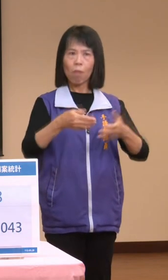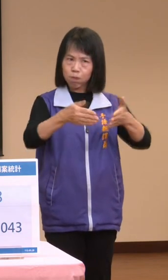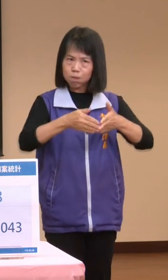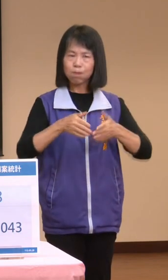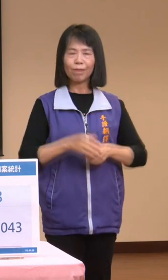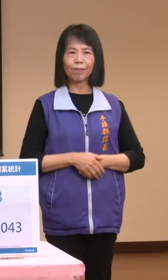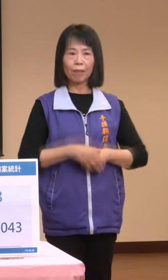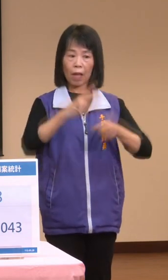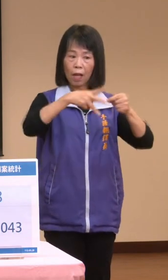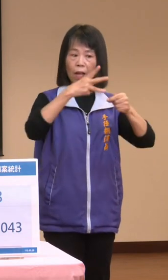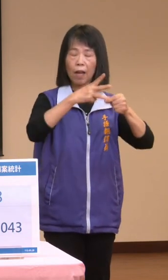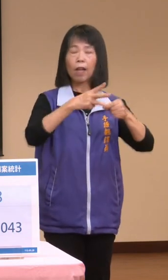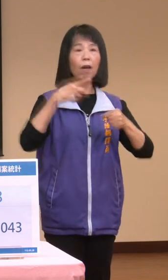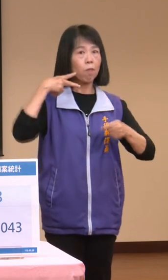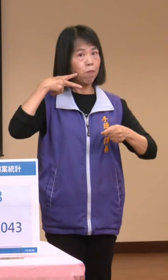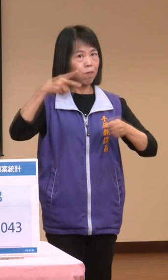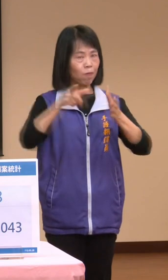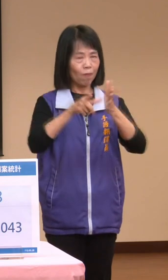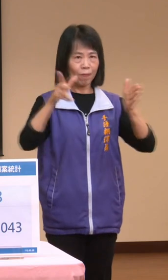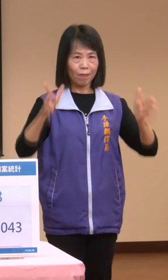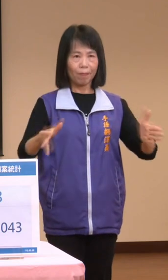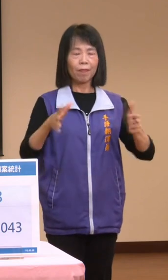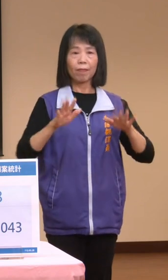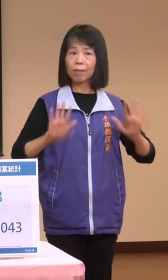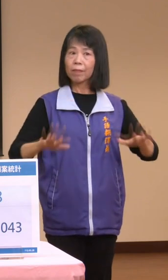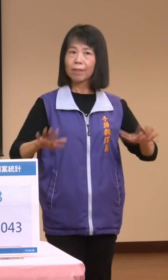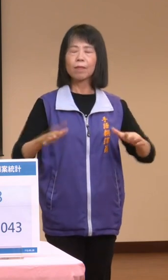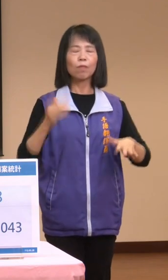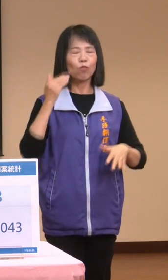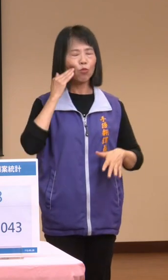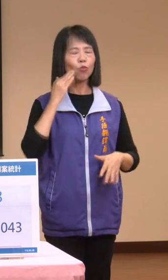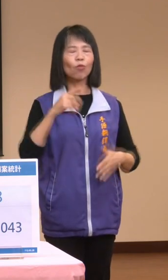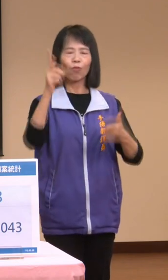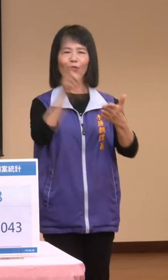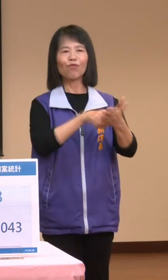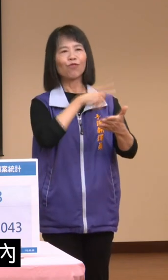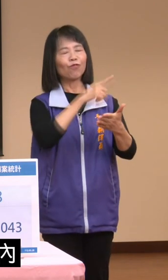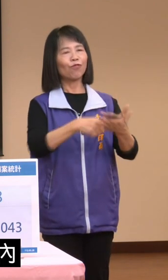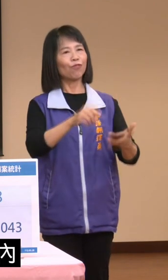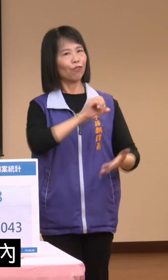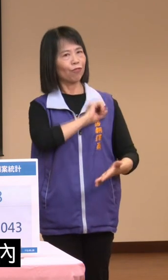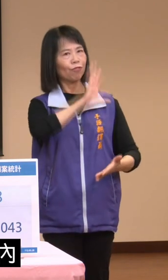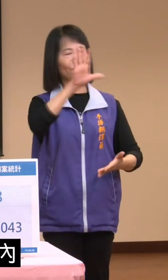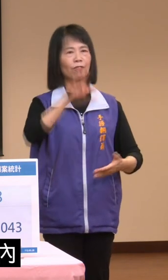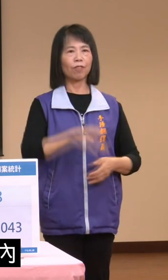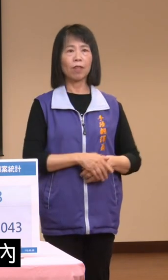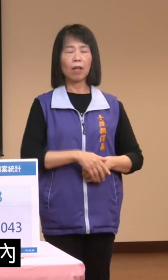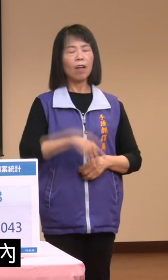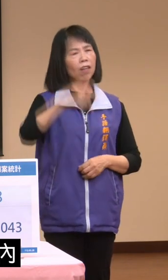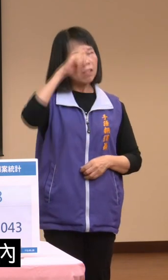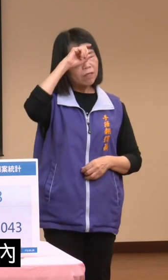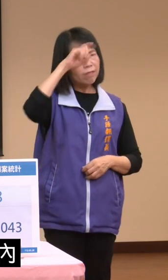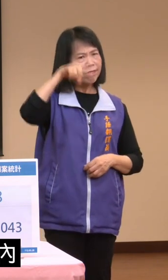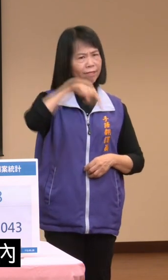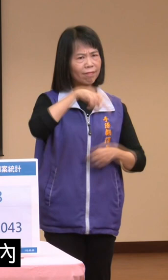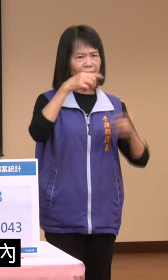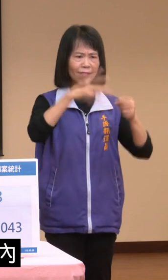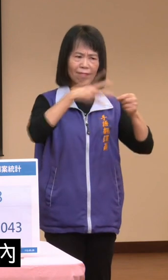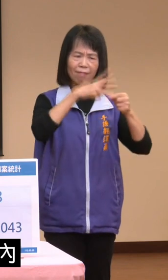望呢3年2个月的疫情在今天如果画下休止符，但是并不期待我们